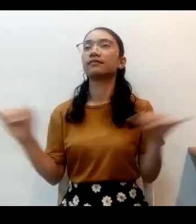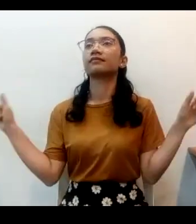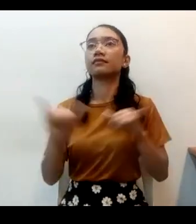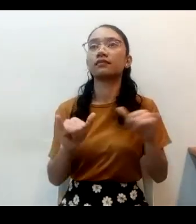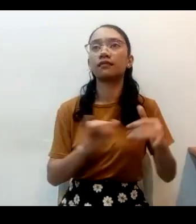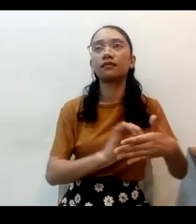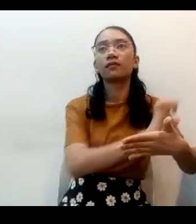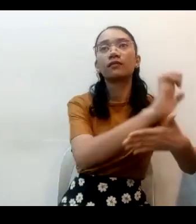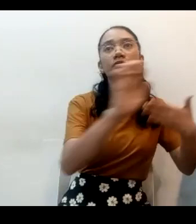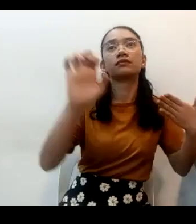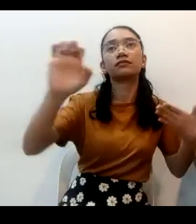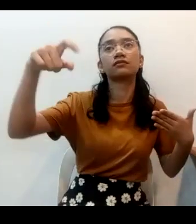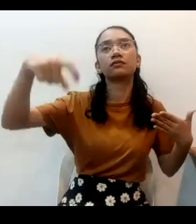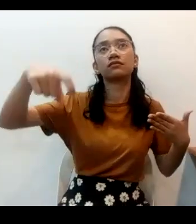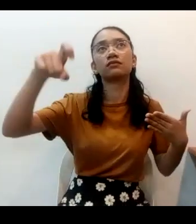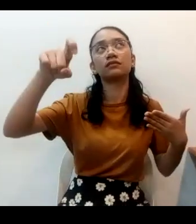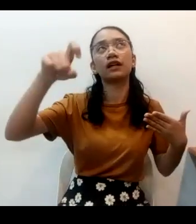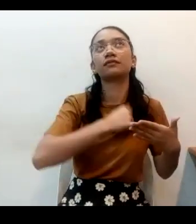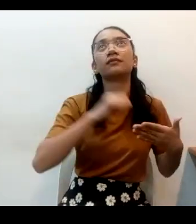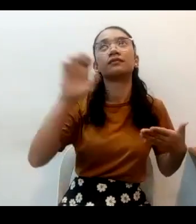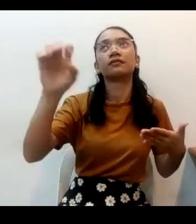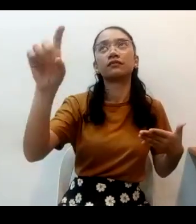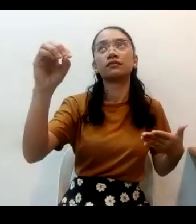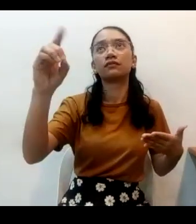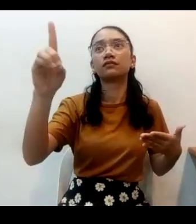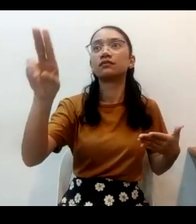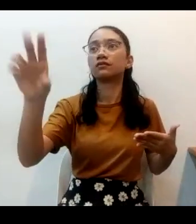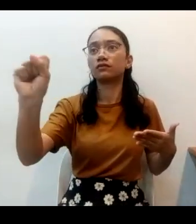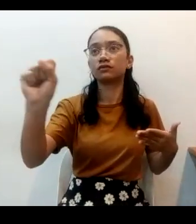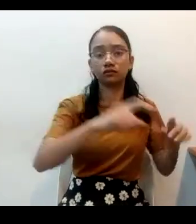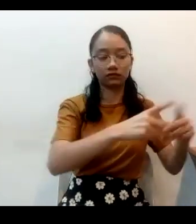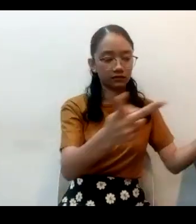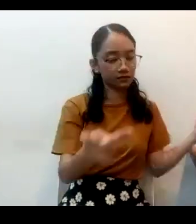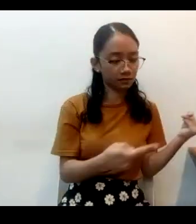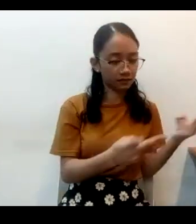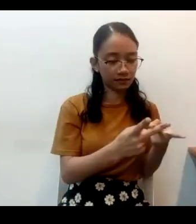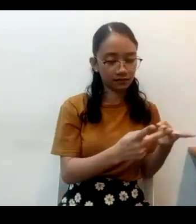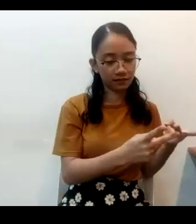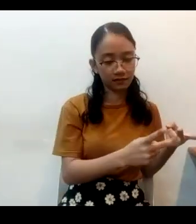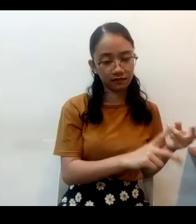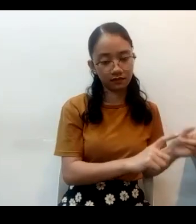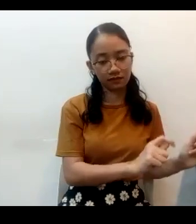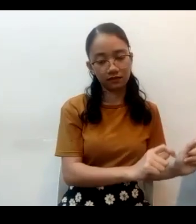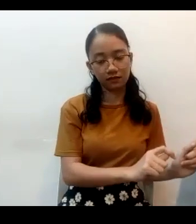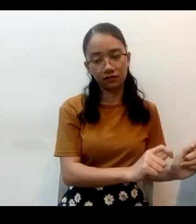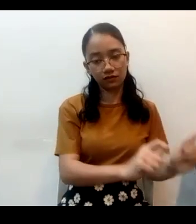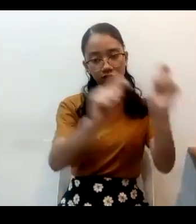po sa Exodus hanggang sa sila po yung nakapasok sa Kanaan, ito po ay merong aral para sa atin.